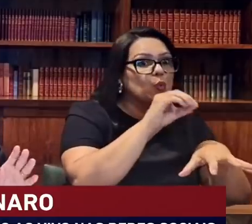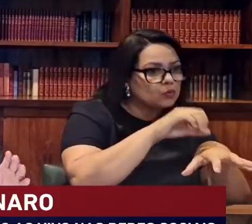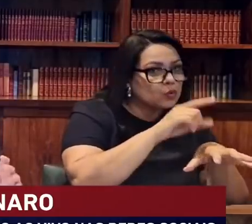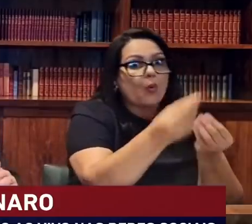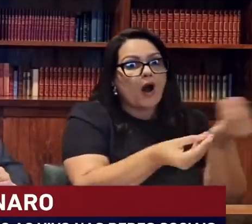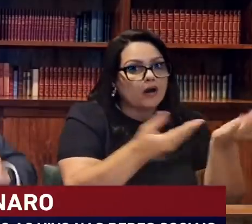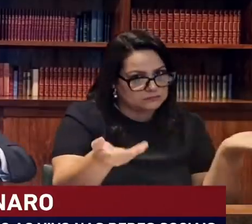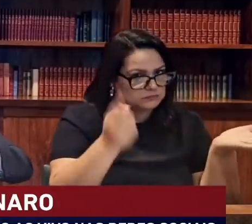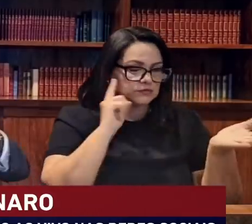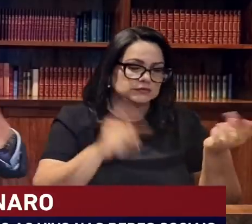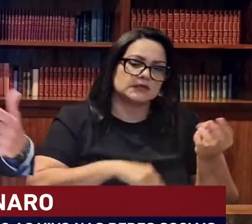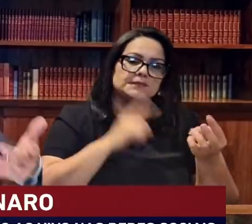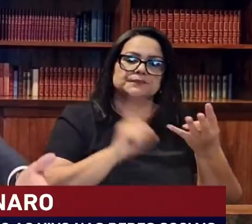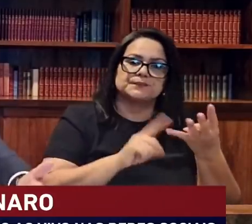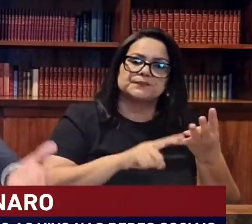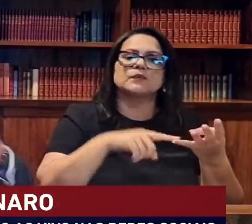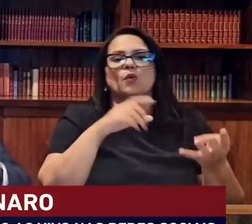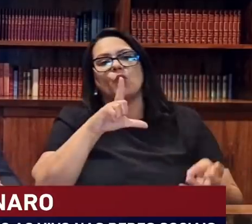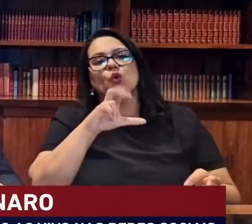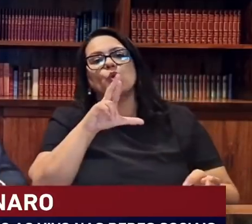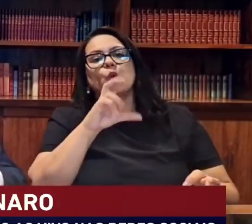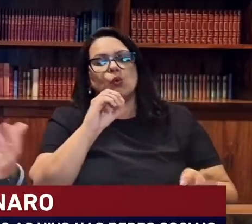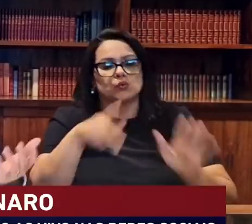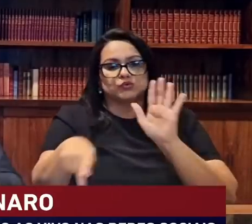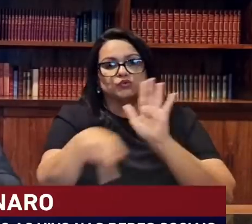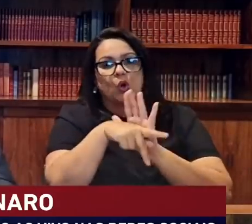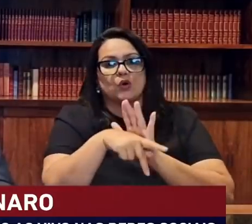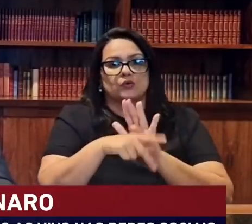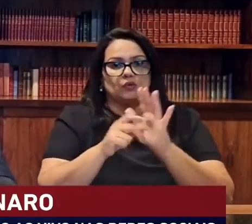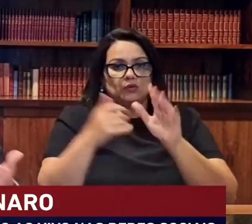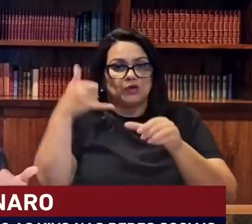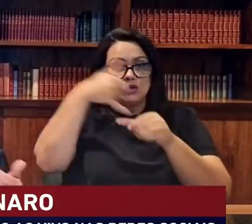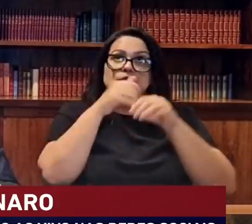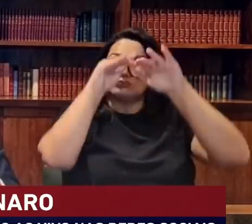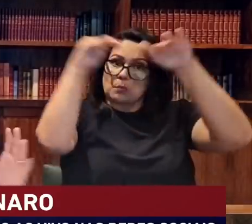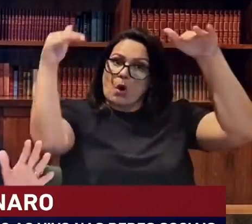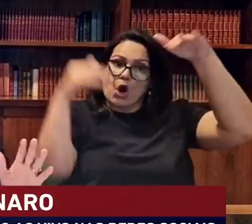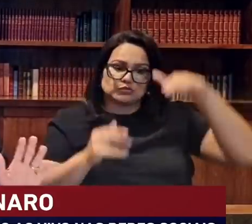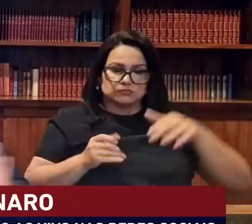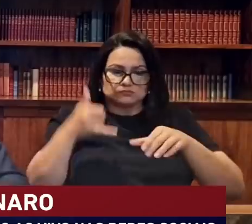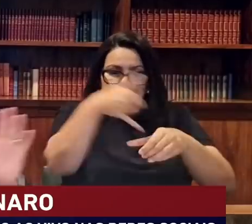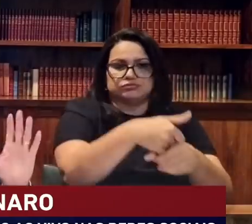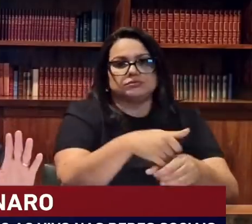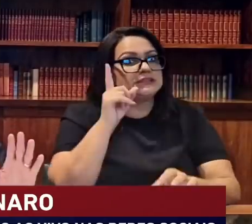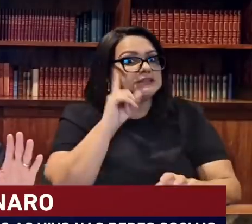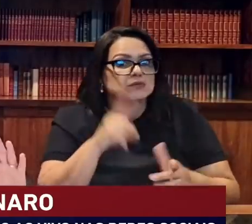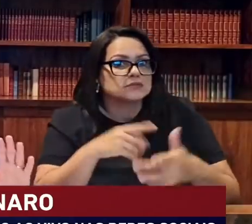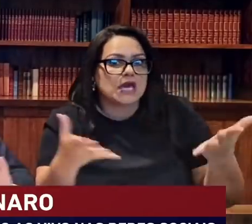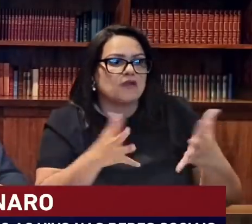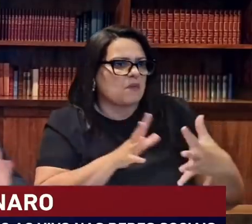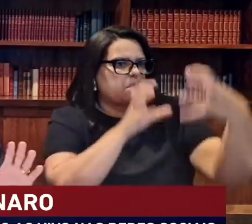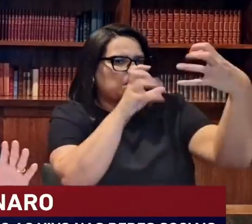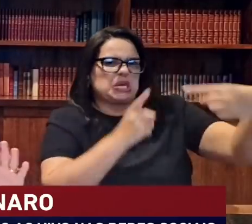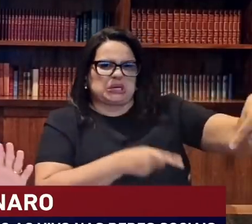mérito aqui. Não sei se a margem de lucro do dono de posto é um absurdo ou razoável. Não vou entrar em detalhe aqui, não vou brigar com o dono de